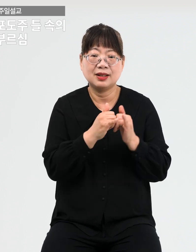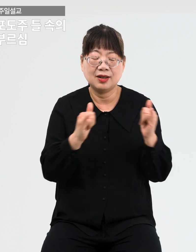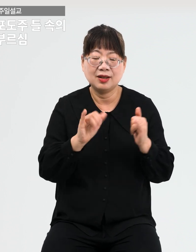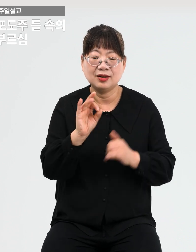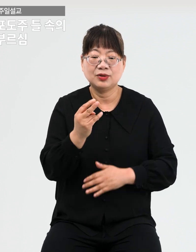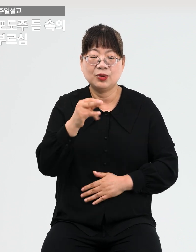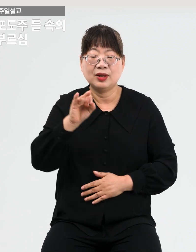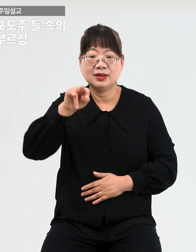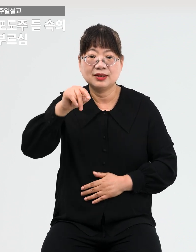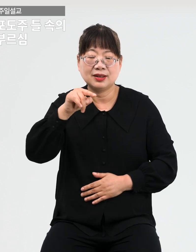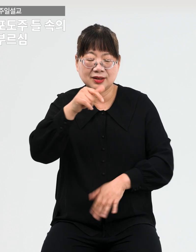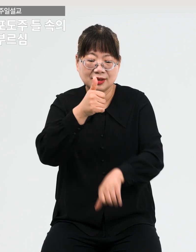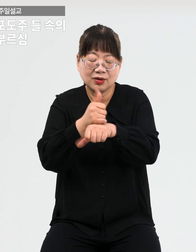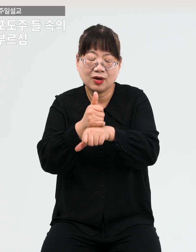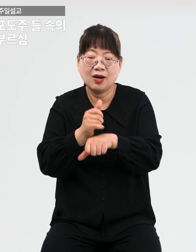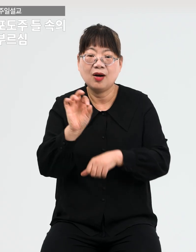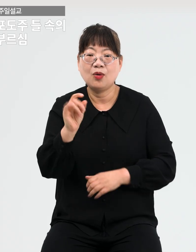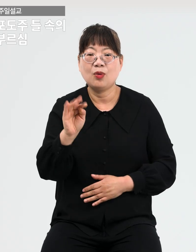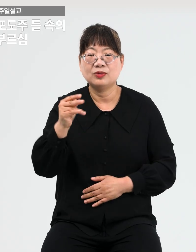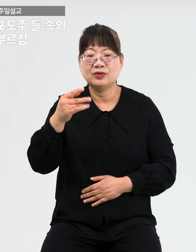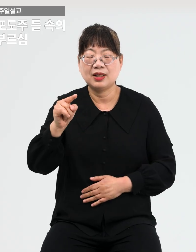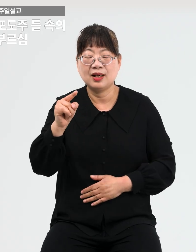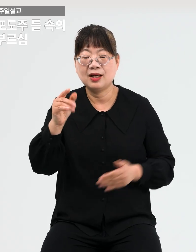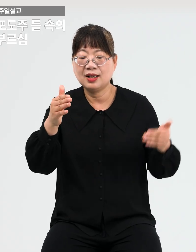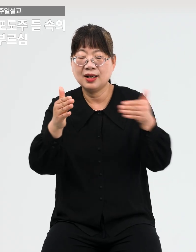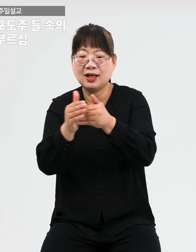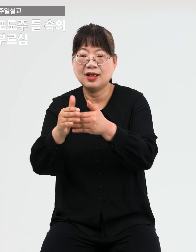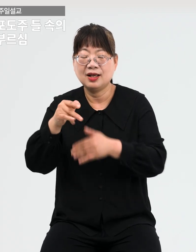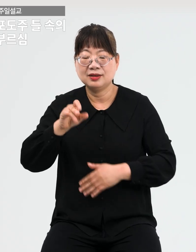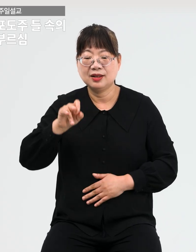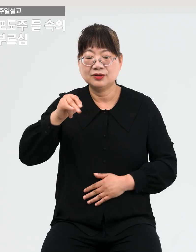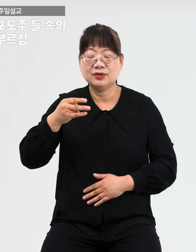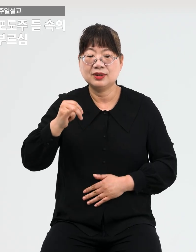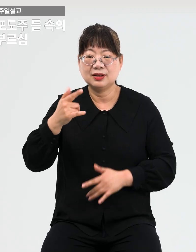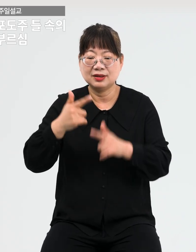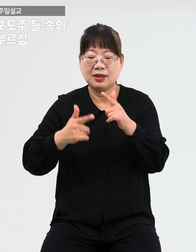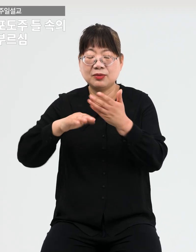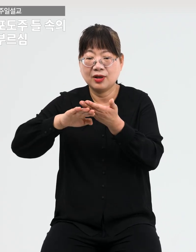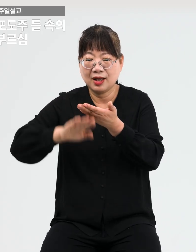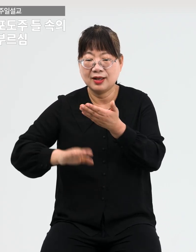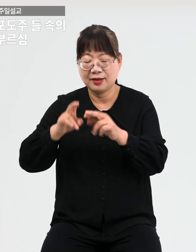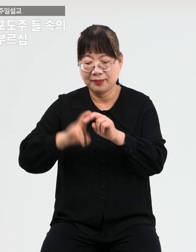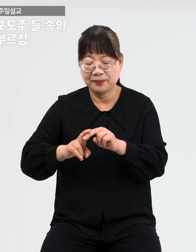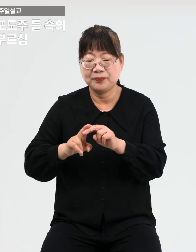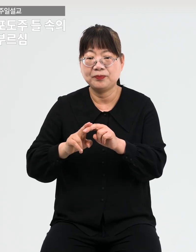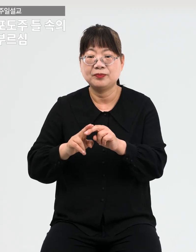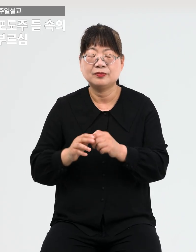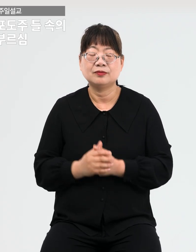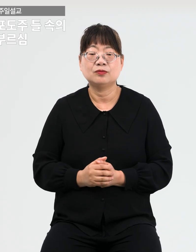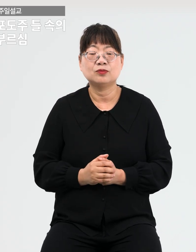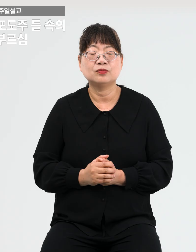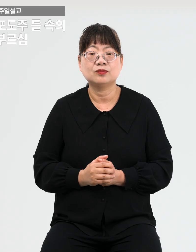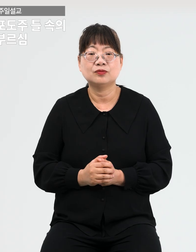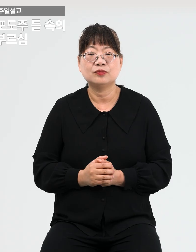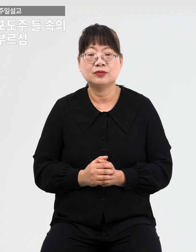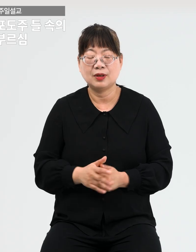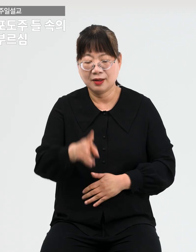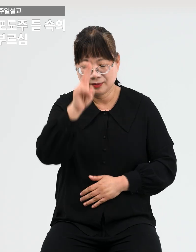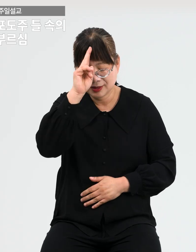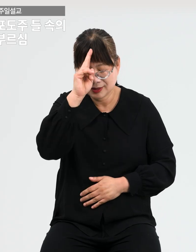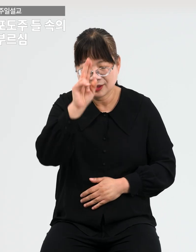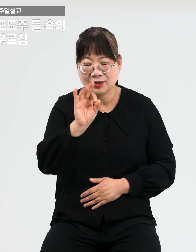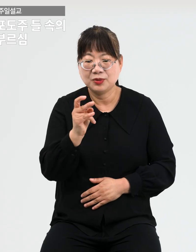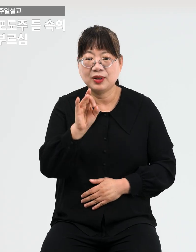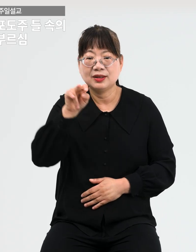요아스에게 속한 오브라에 이르러 상수리 나무 아래 앉으니라. 마침 요아스의